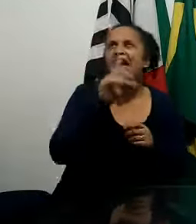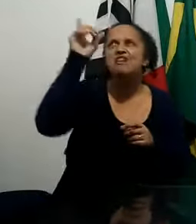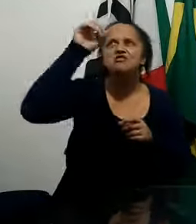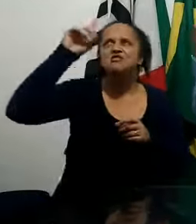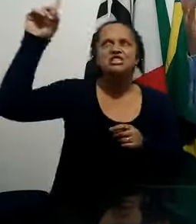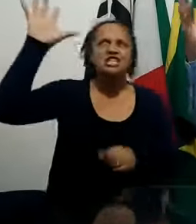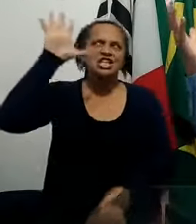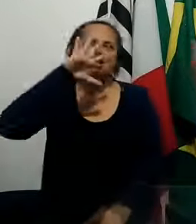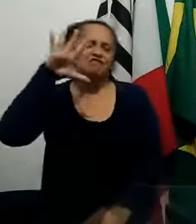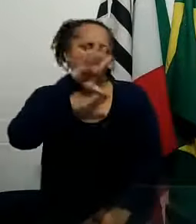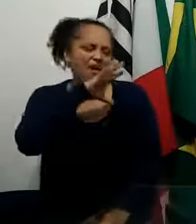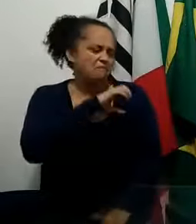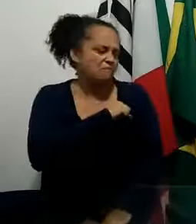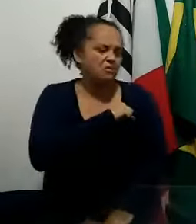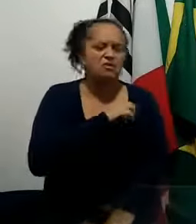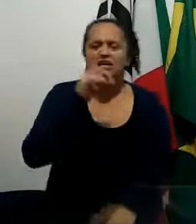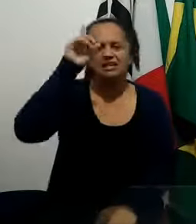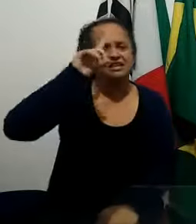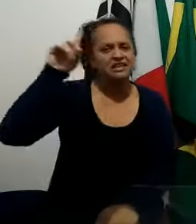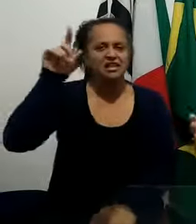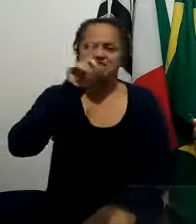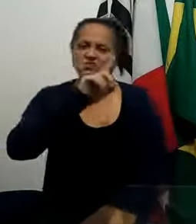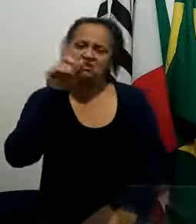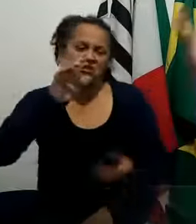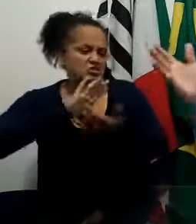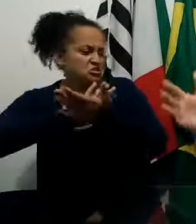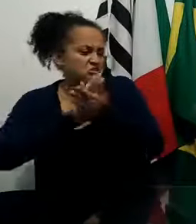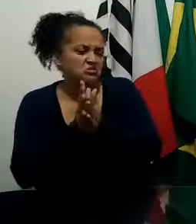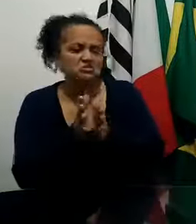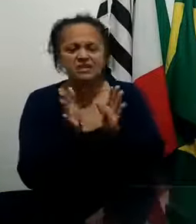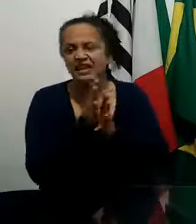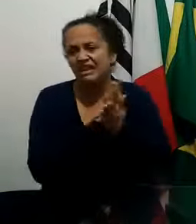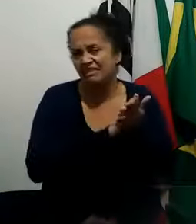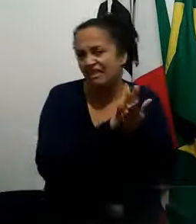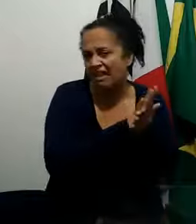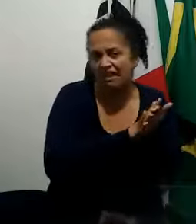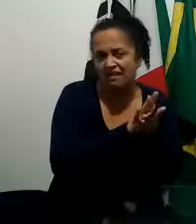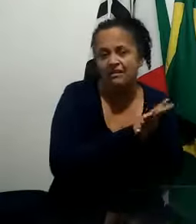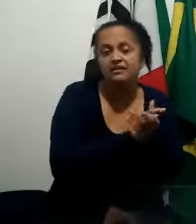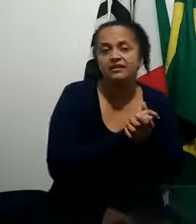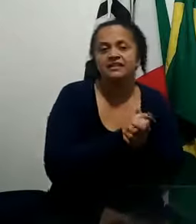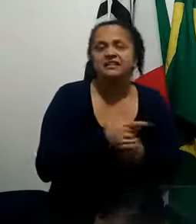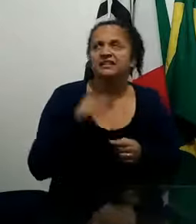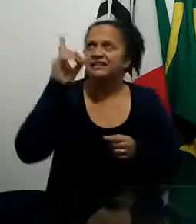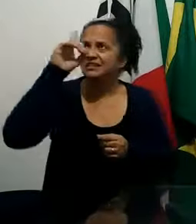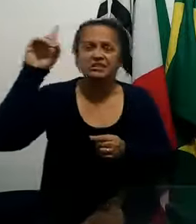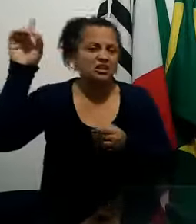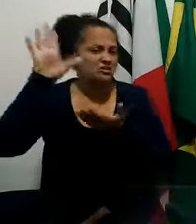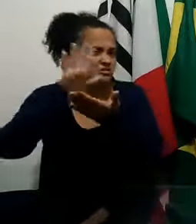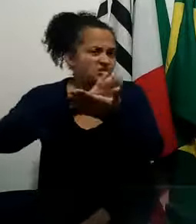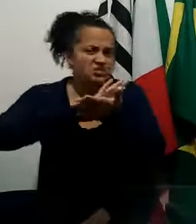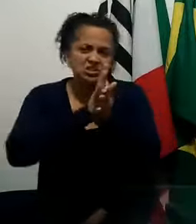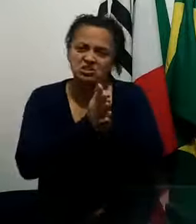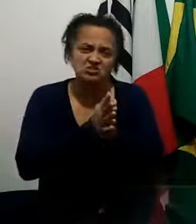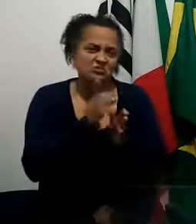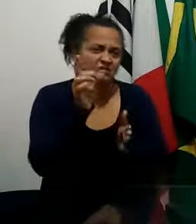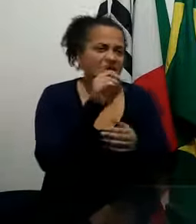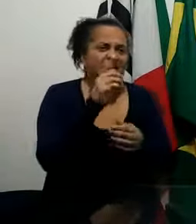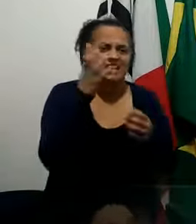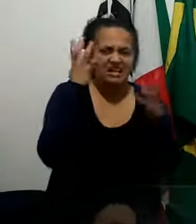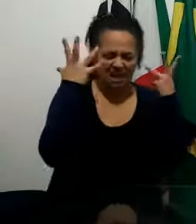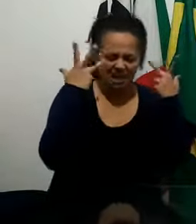Como que um Deus de amor vai destruir os rios, vai destruir os animais, vai destruir uma